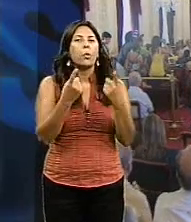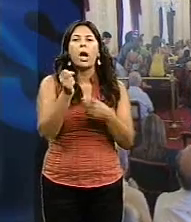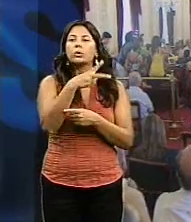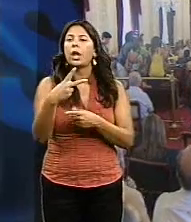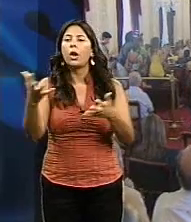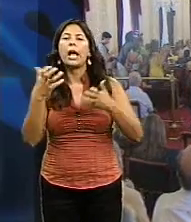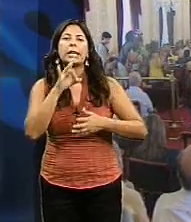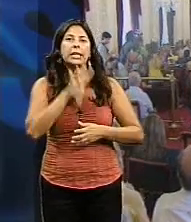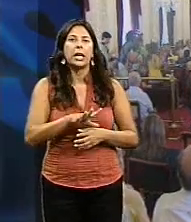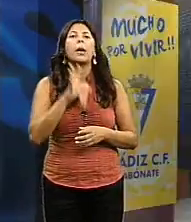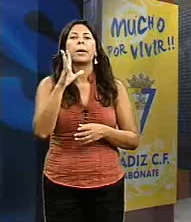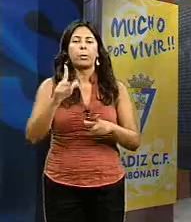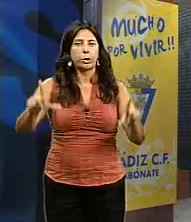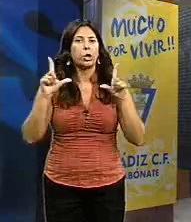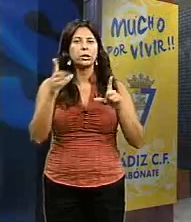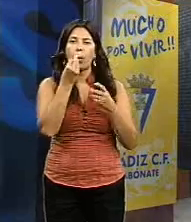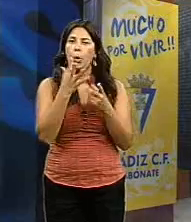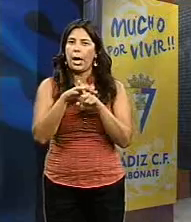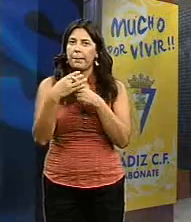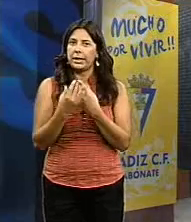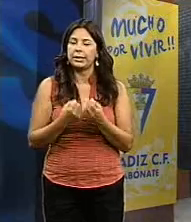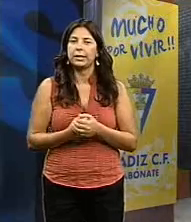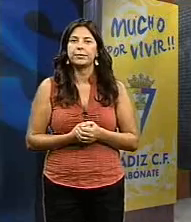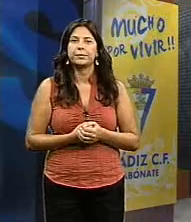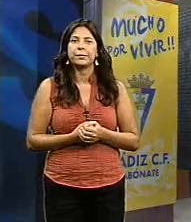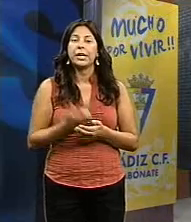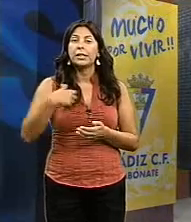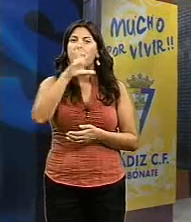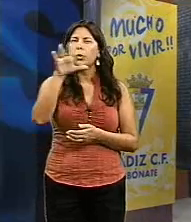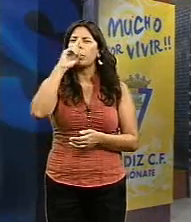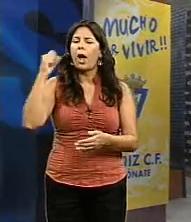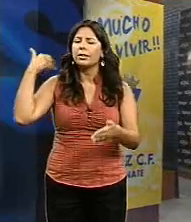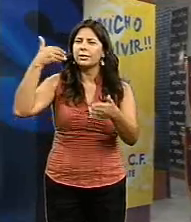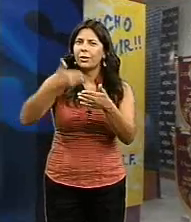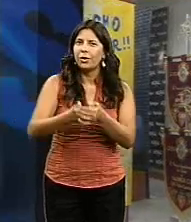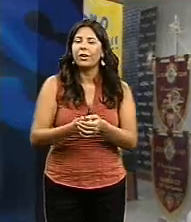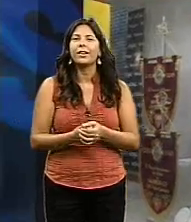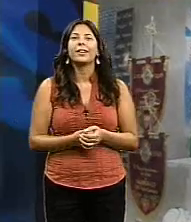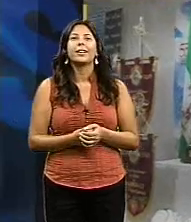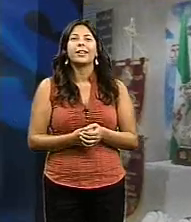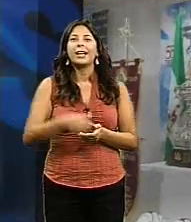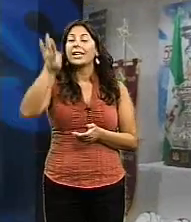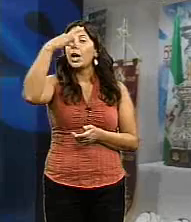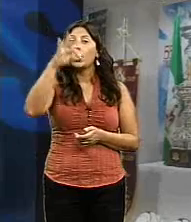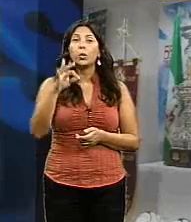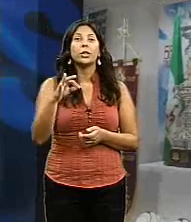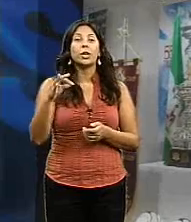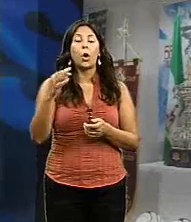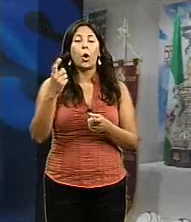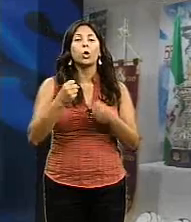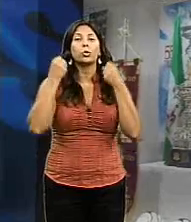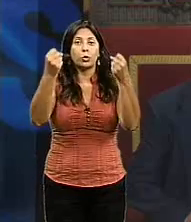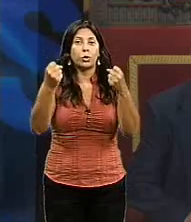del campeonato. No en vano acumulan ya 55 años de historia y se mantiene como el único cuadrangular de la temporada